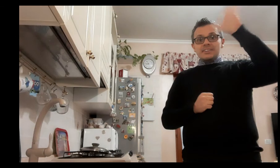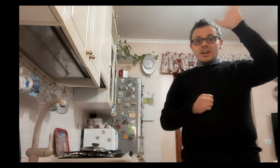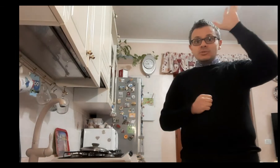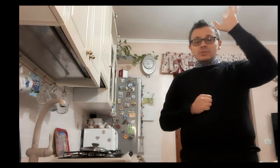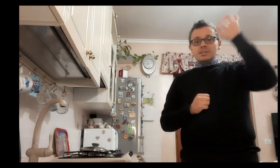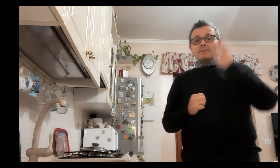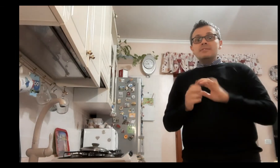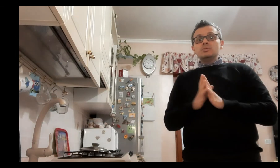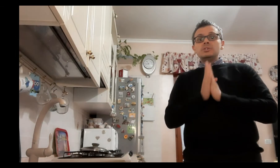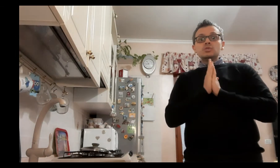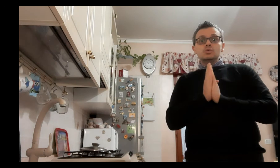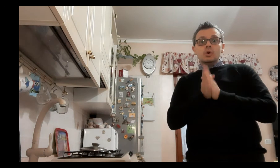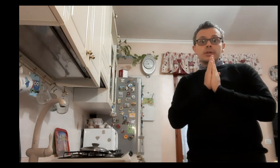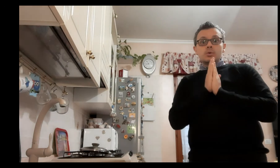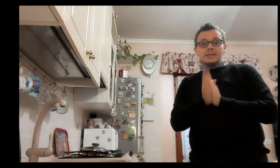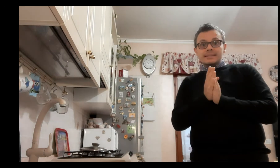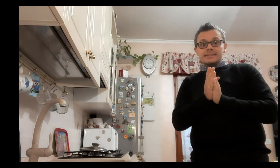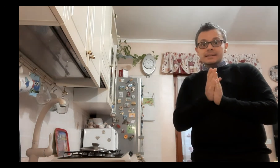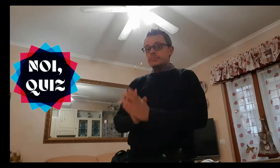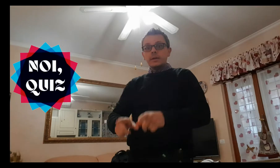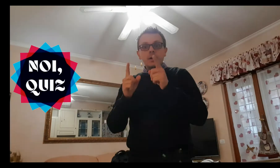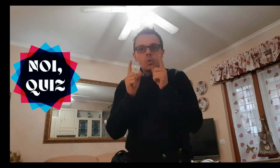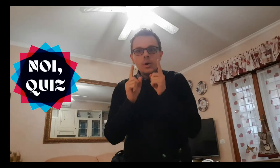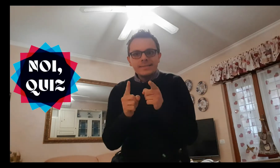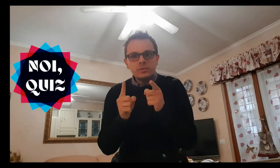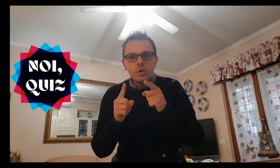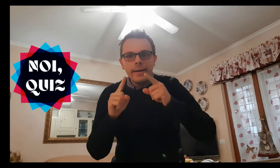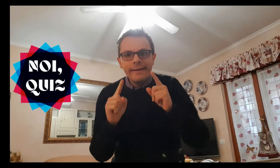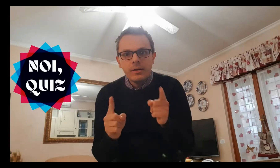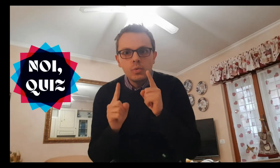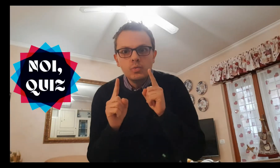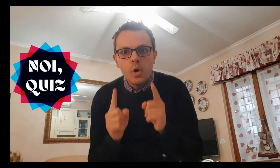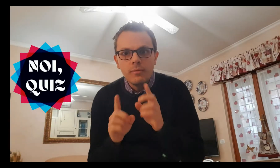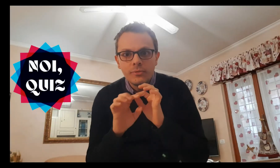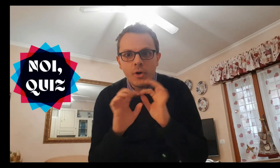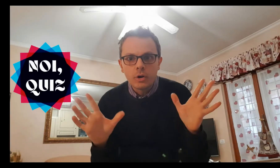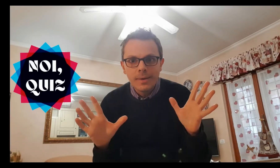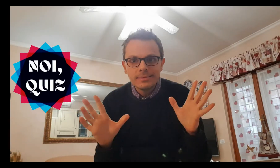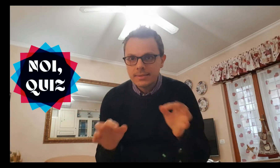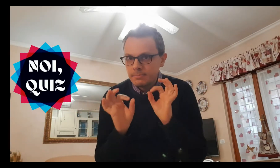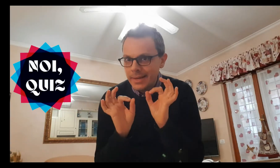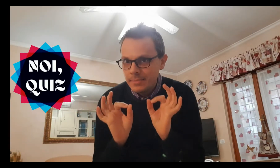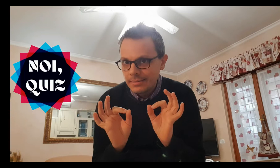E ciao a tutti, benvenuti su Noi Quiz. Questo è un nuovo format